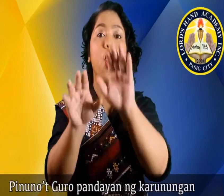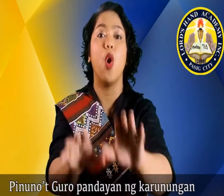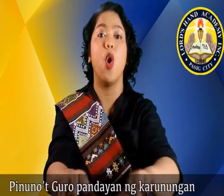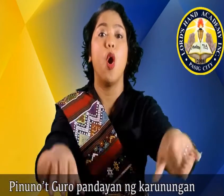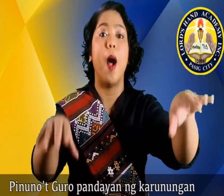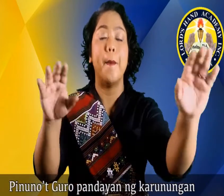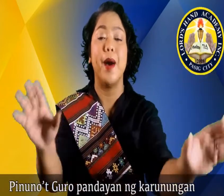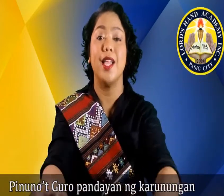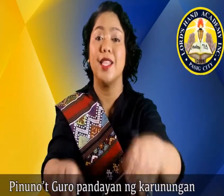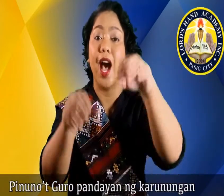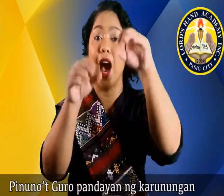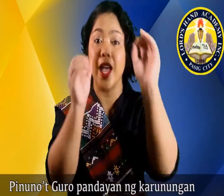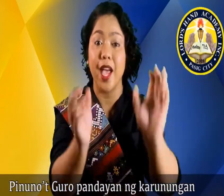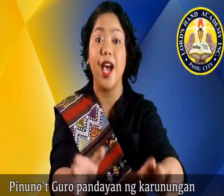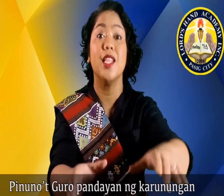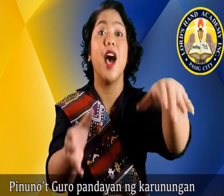guro,